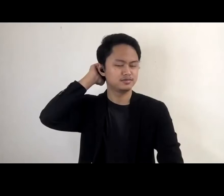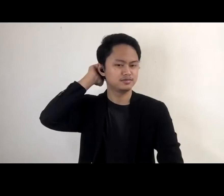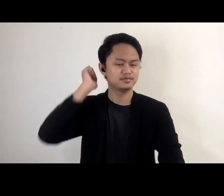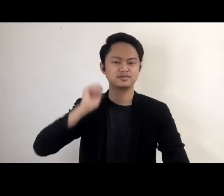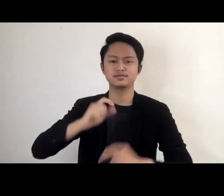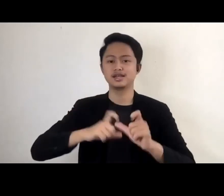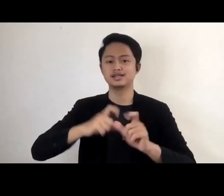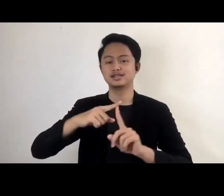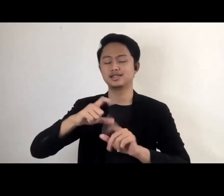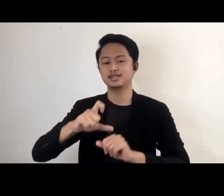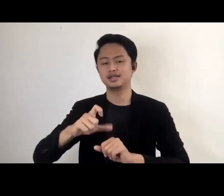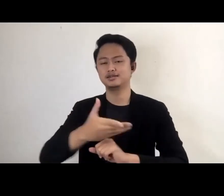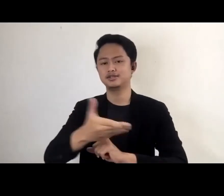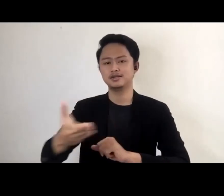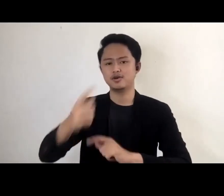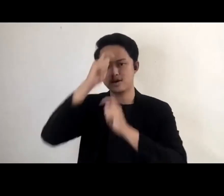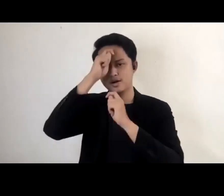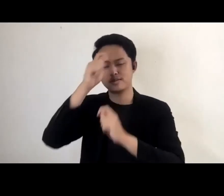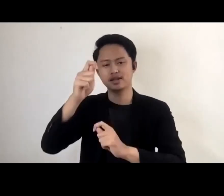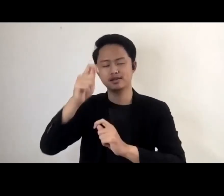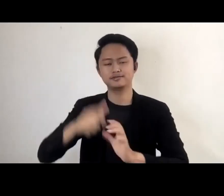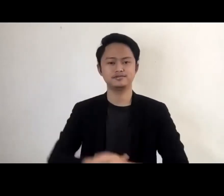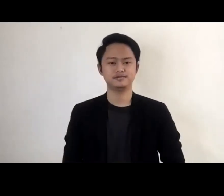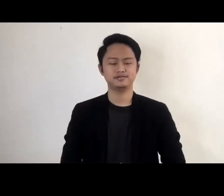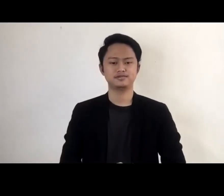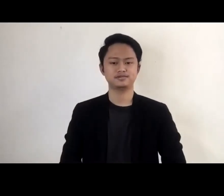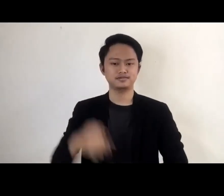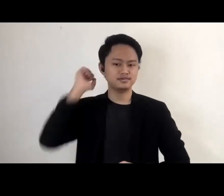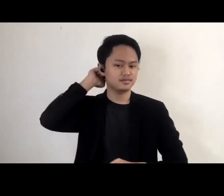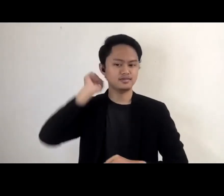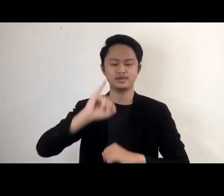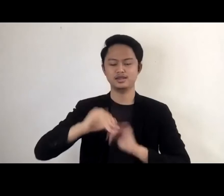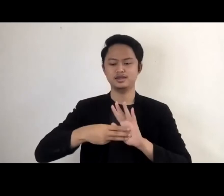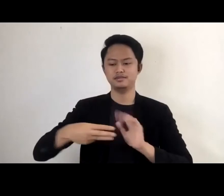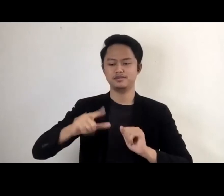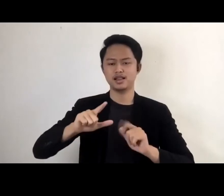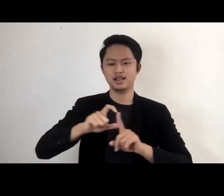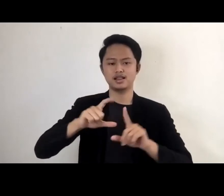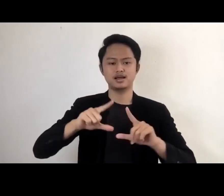Save the Hormati Ibu Imelda Hot Edit,